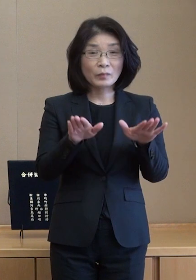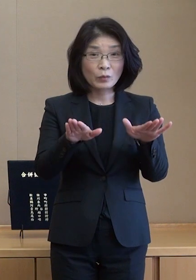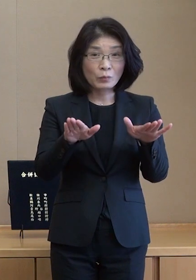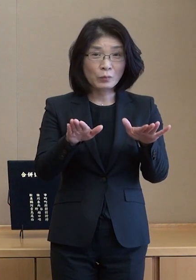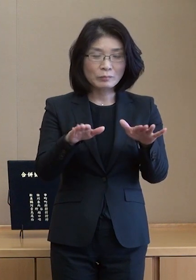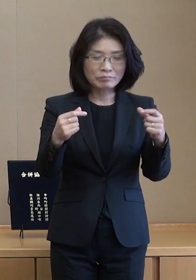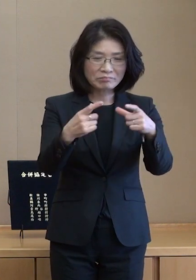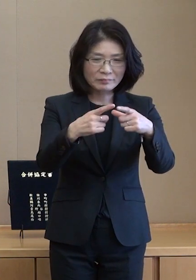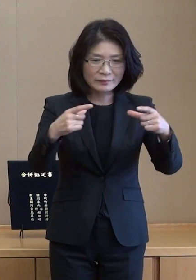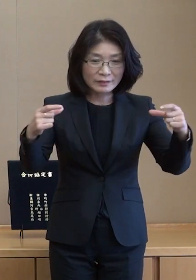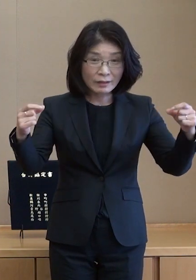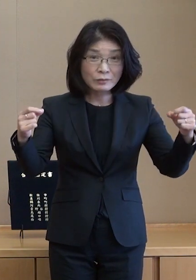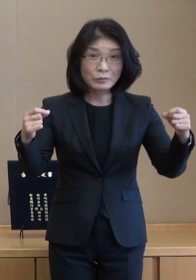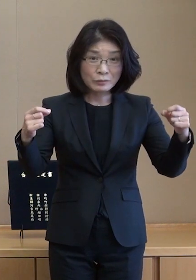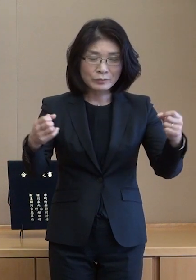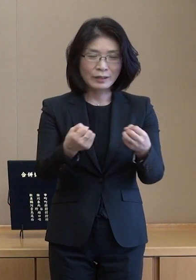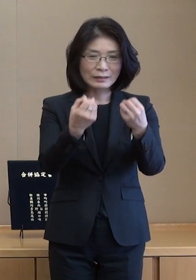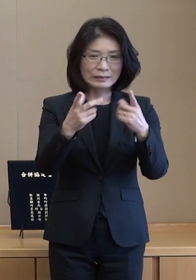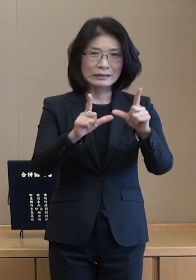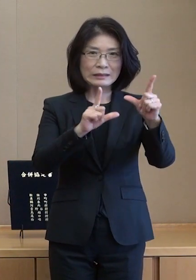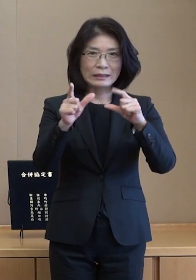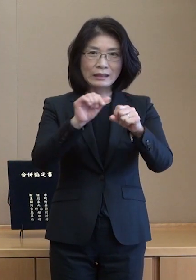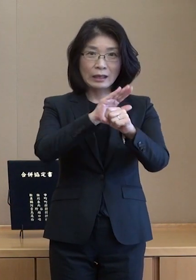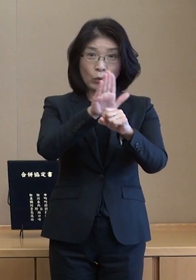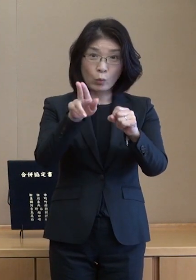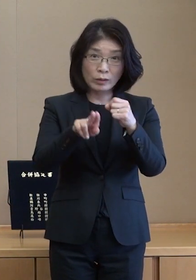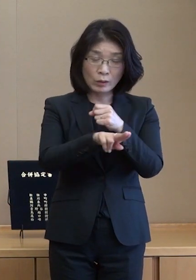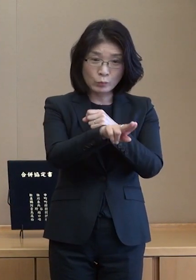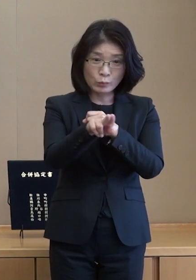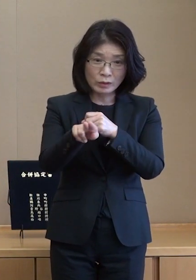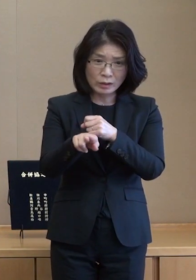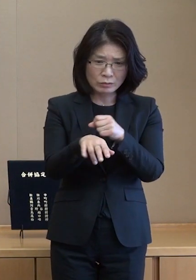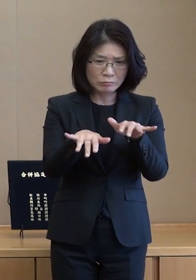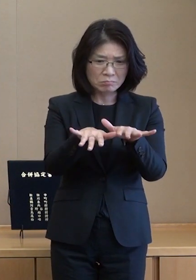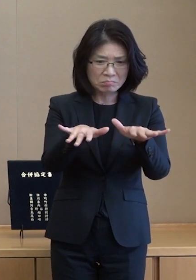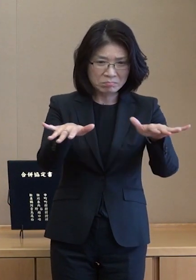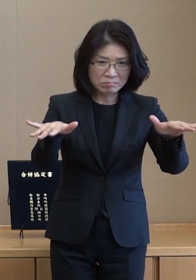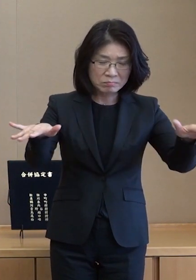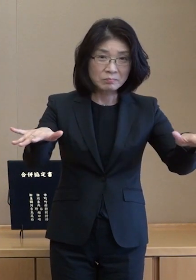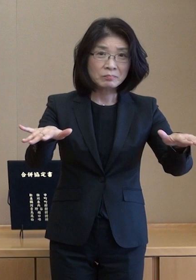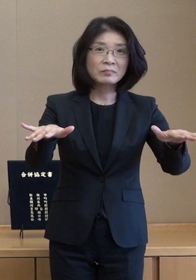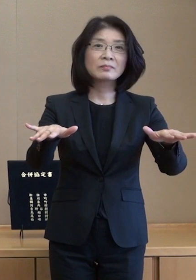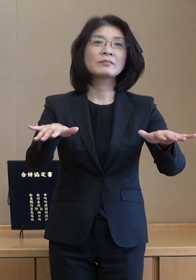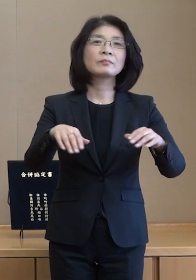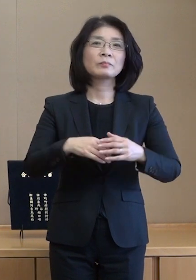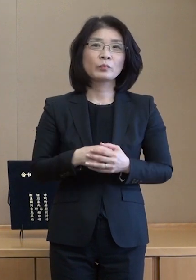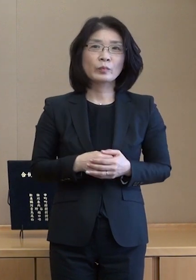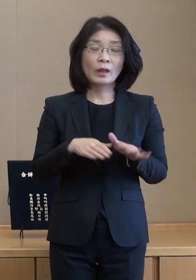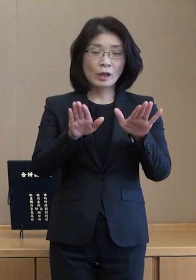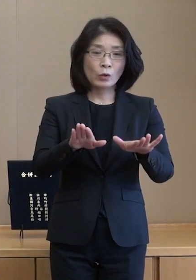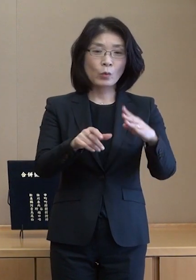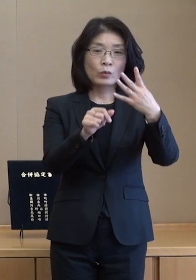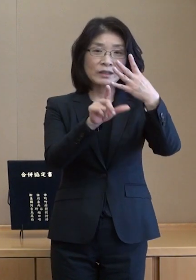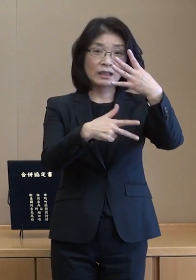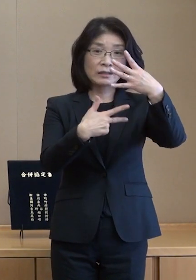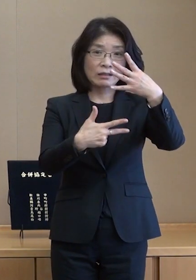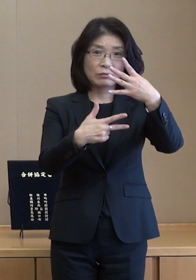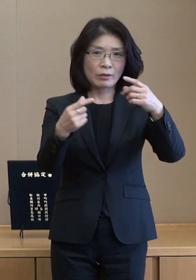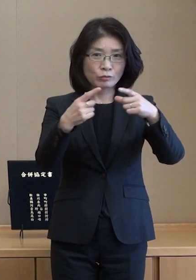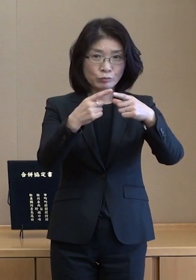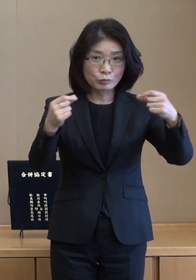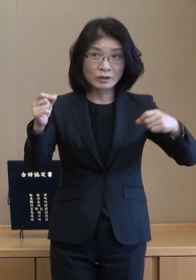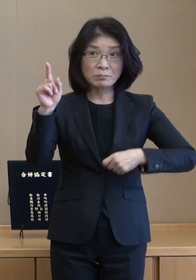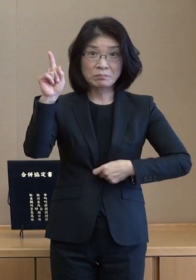今般全国的に新型コーナー with ウイルスの感染が拡大し本日4月7日政府